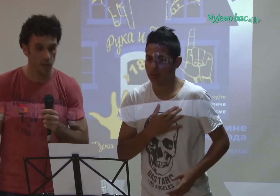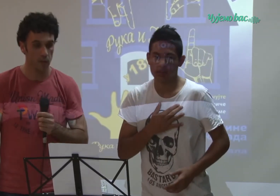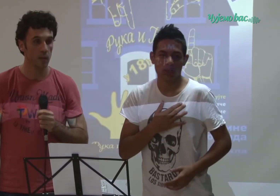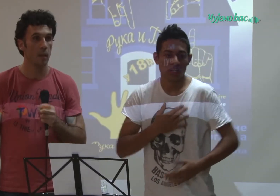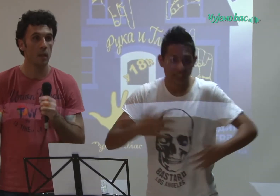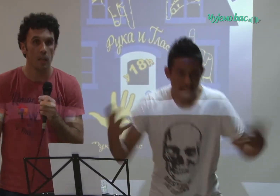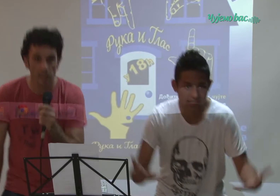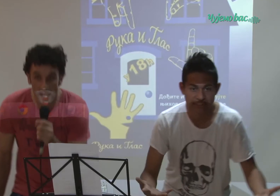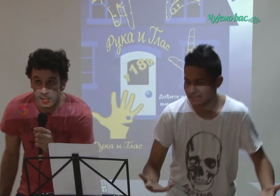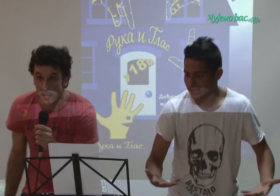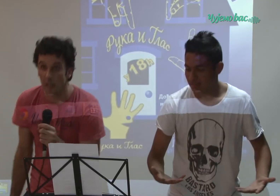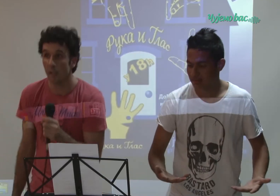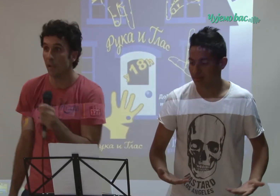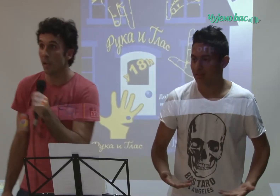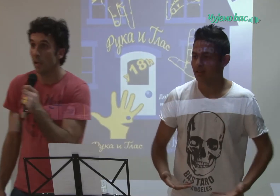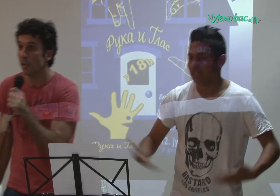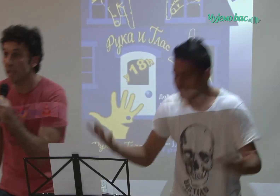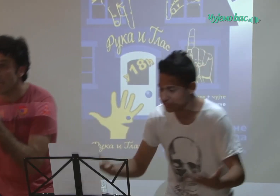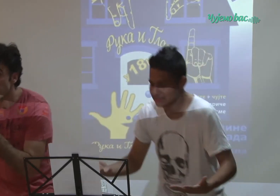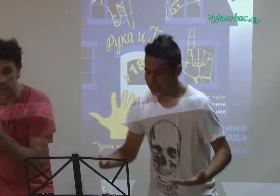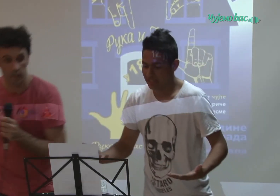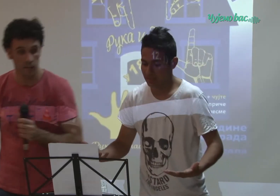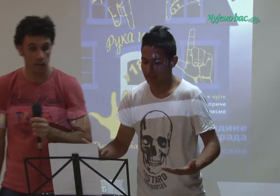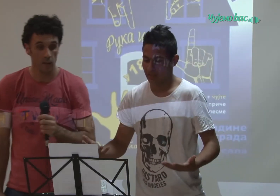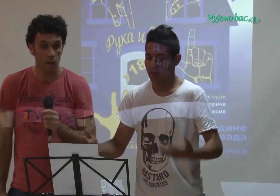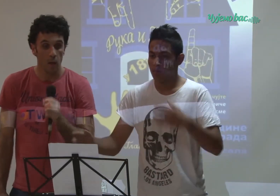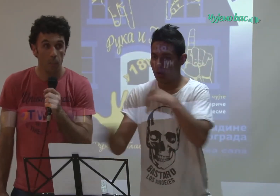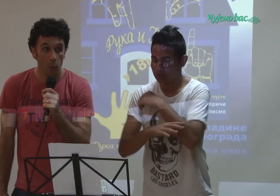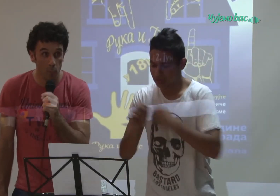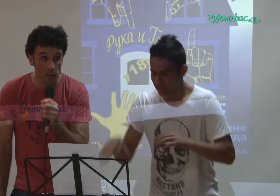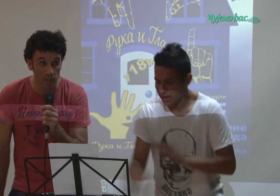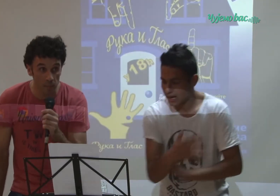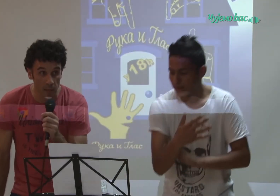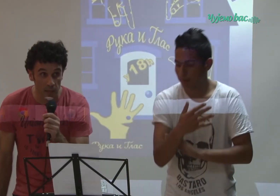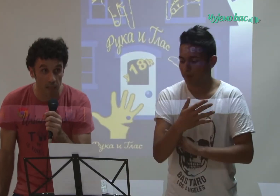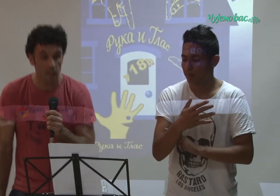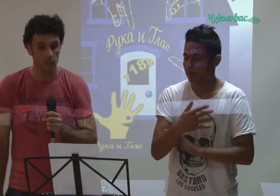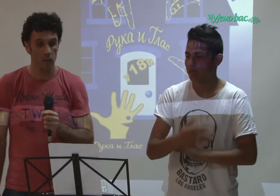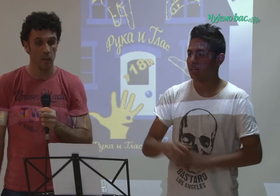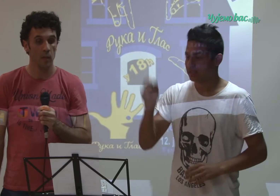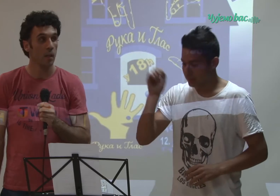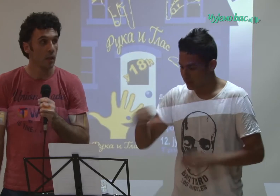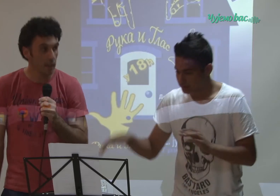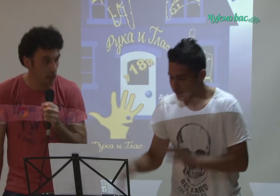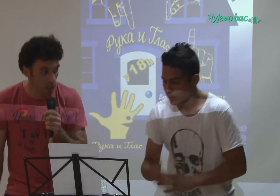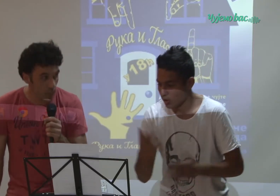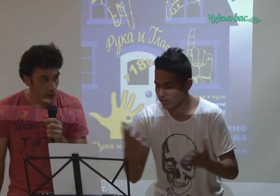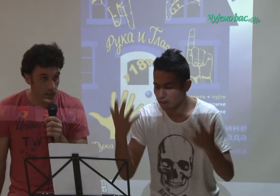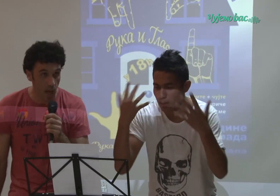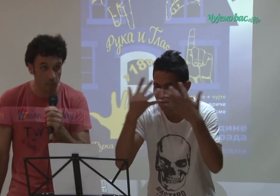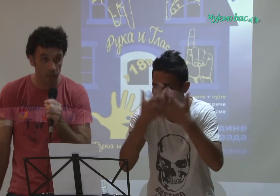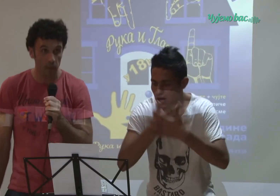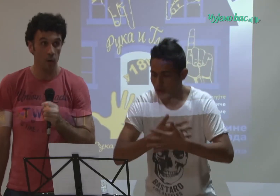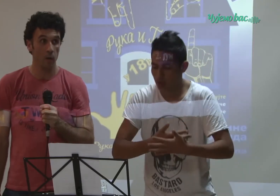moji? Gde ste? Gde ste? Pomozite mi da krenem, da skinem